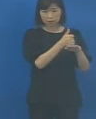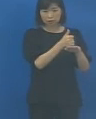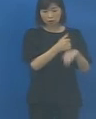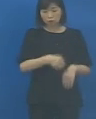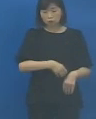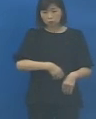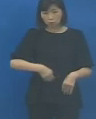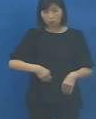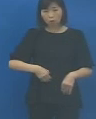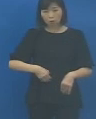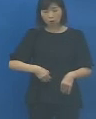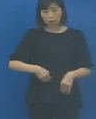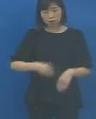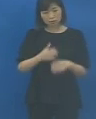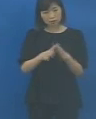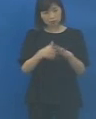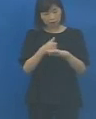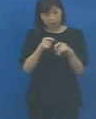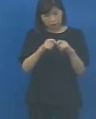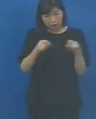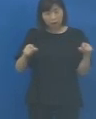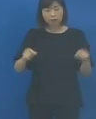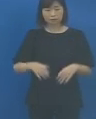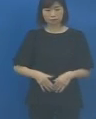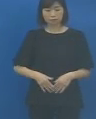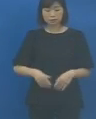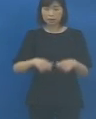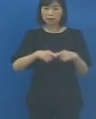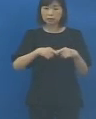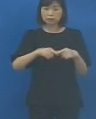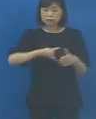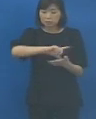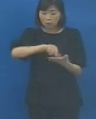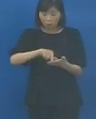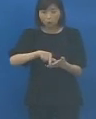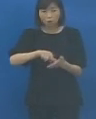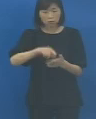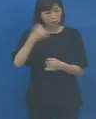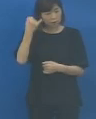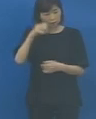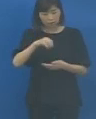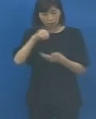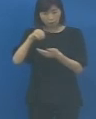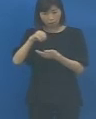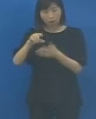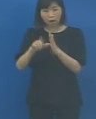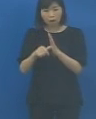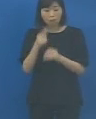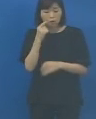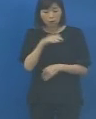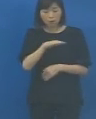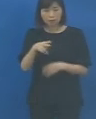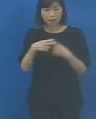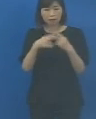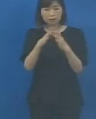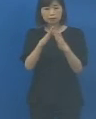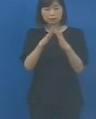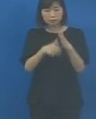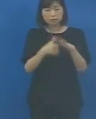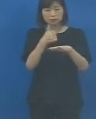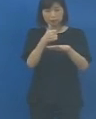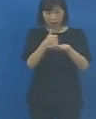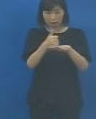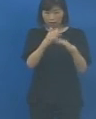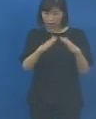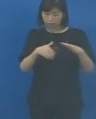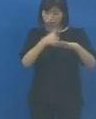て、地方の声を届けるという点においては、平井知事がもし仮に会長になられたら、大きな意義を持つんだろうと思